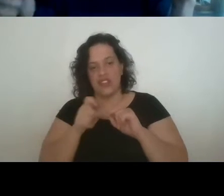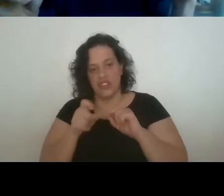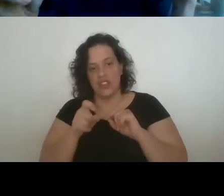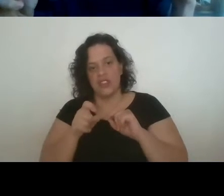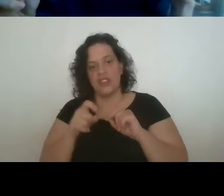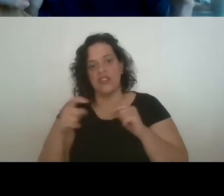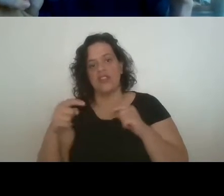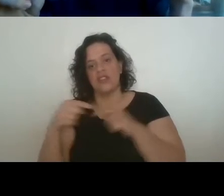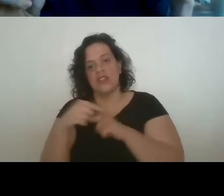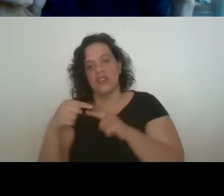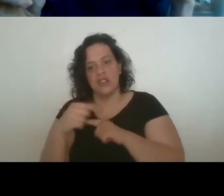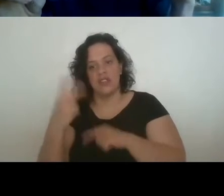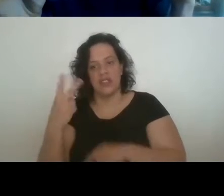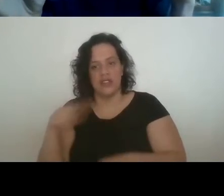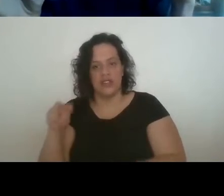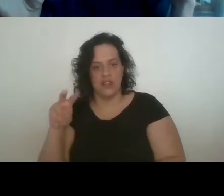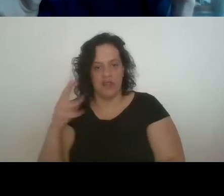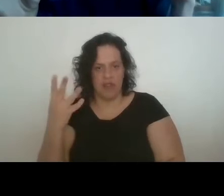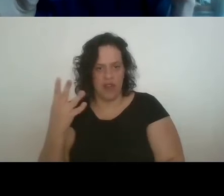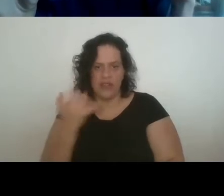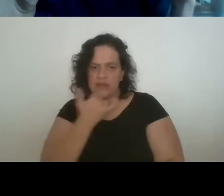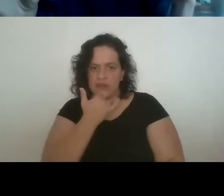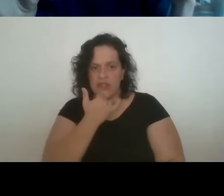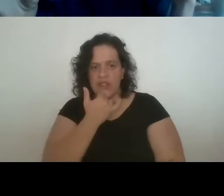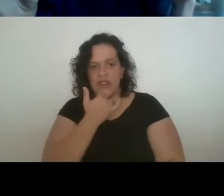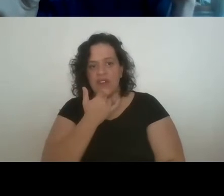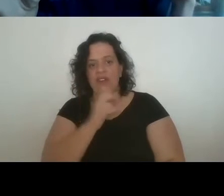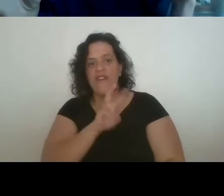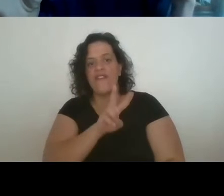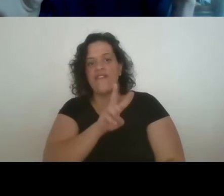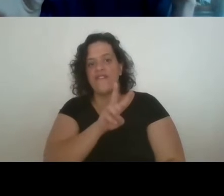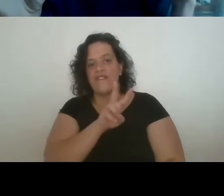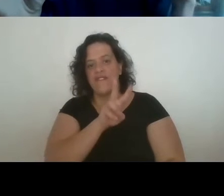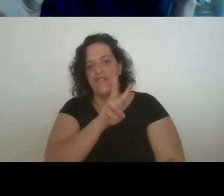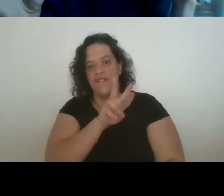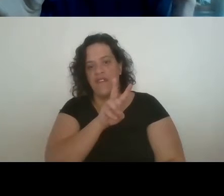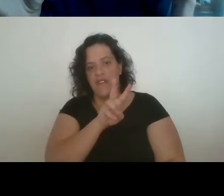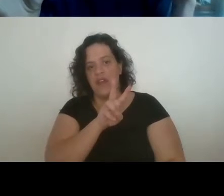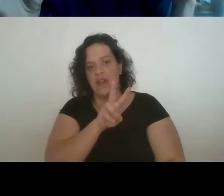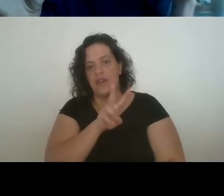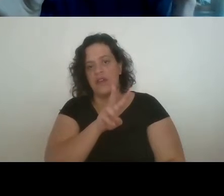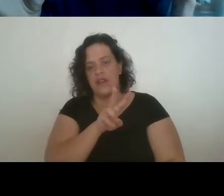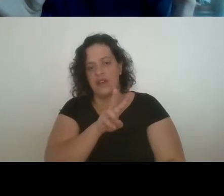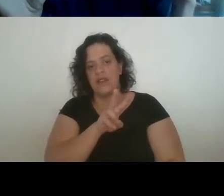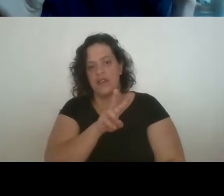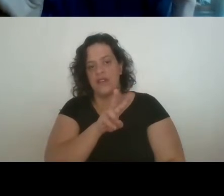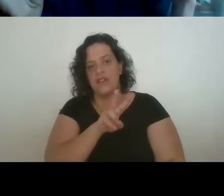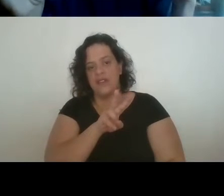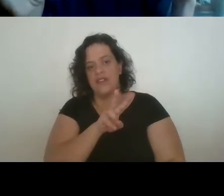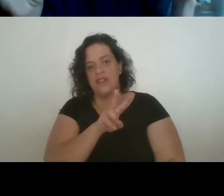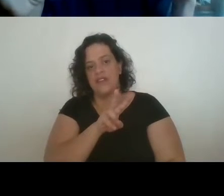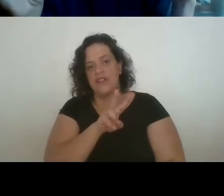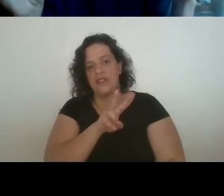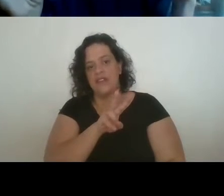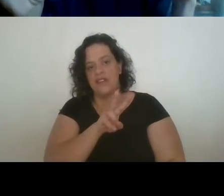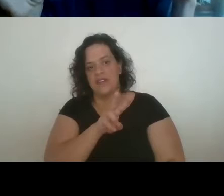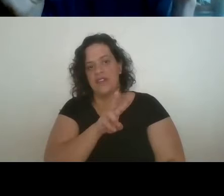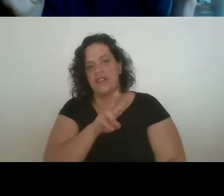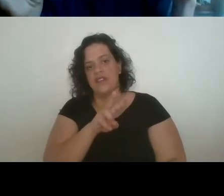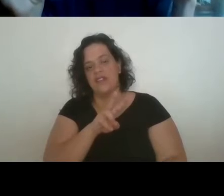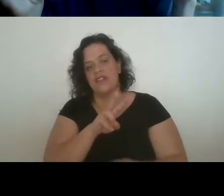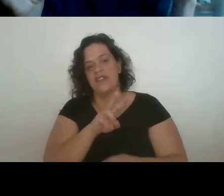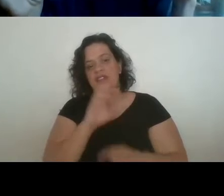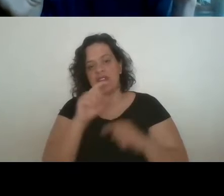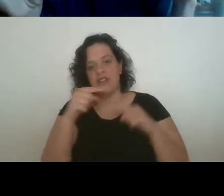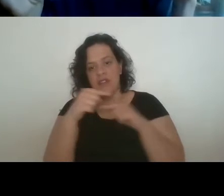Depois do V aí, o cálculo do volume total de pedra, isso, obrigado. O 0,72 dividido